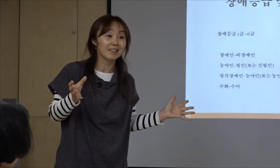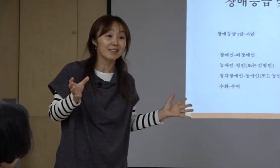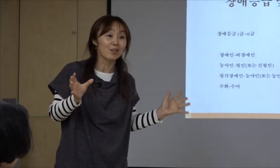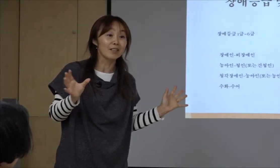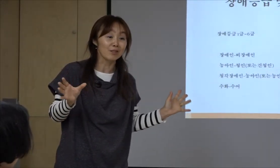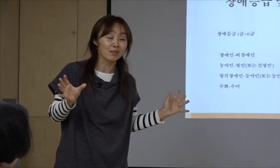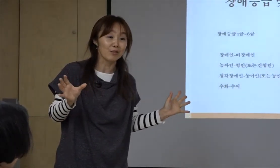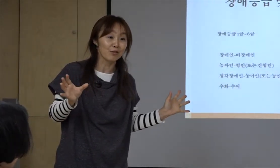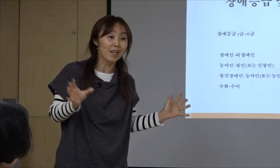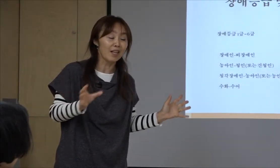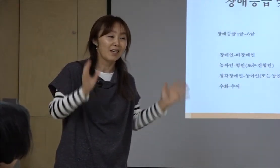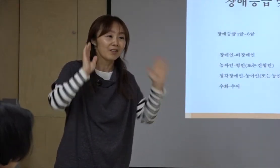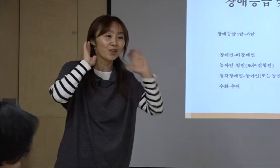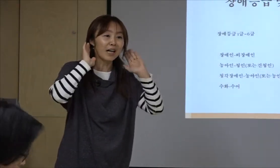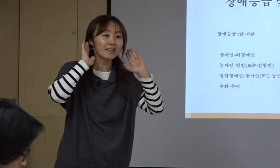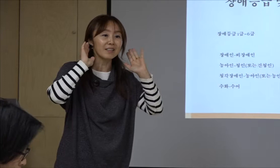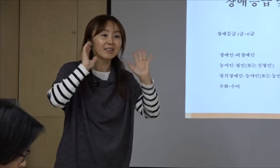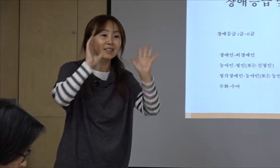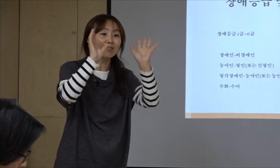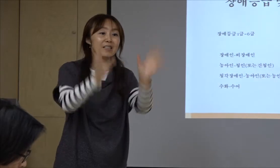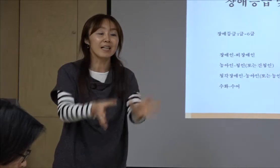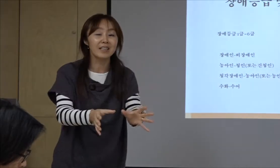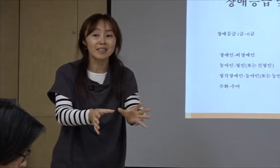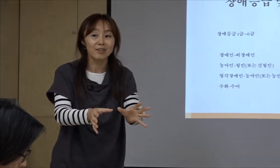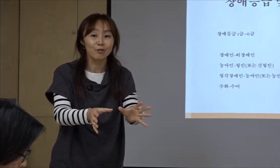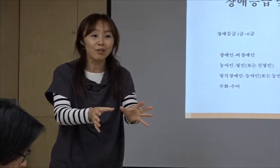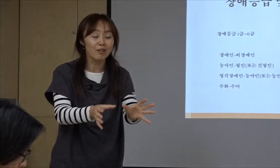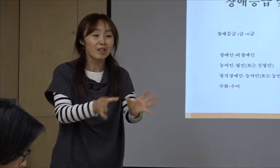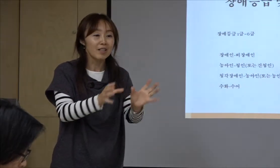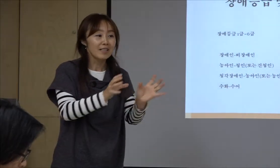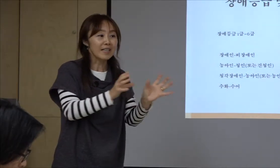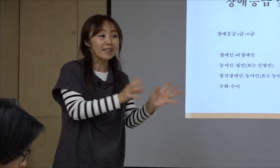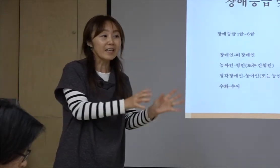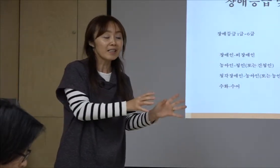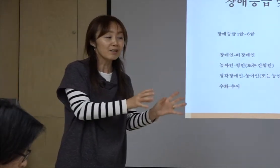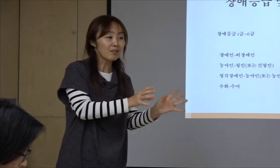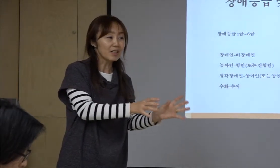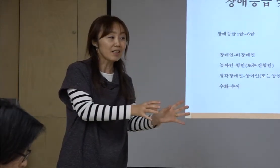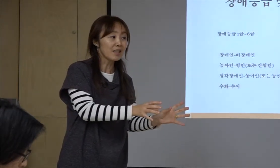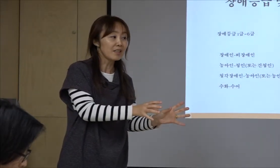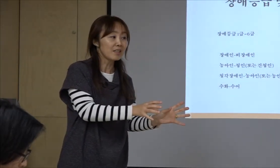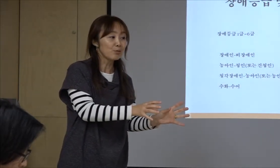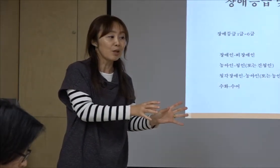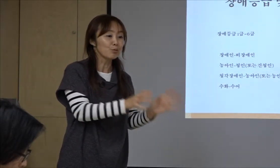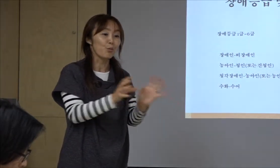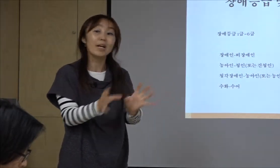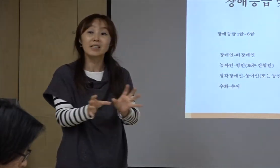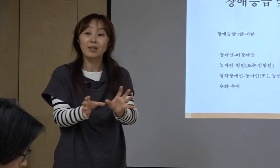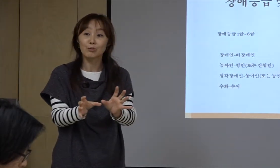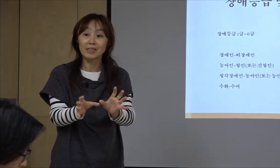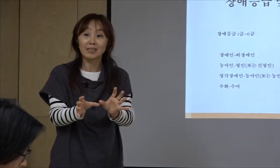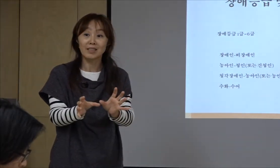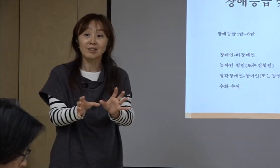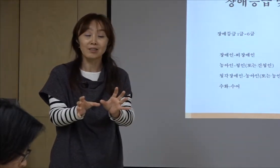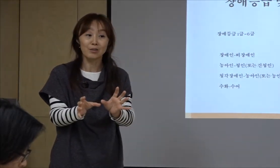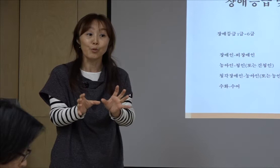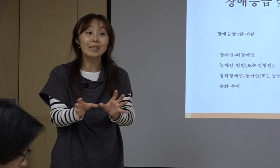장애인 15개 중에 귀가 안 들리니까 청각장애인인 거고요. 청각장애인이라고도 하고 농아인이라고도 하잖아요.